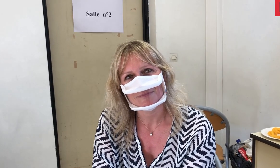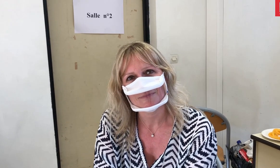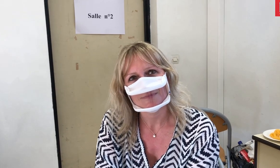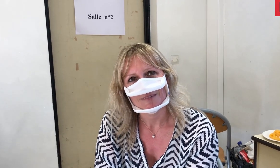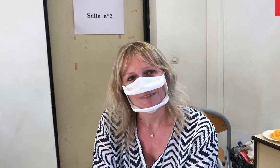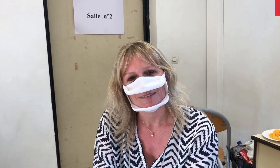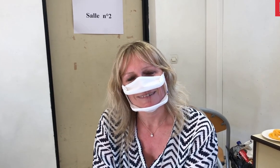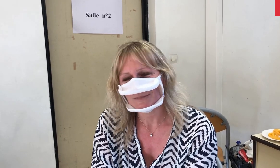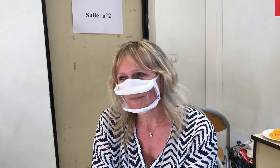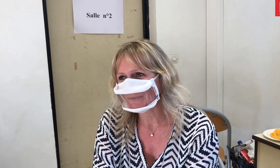signes et Peut-être pas encore.